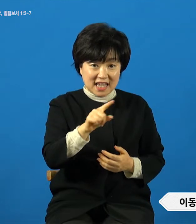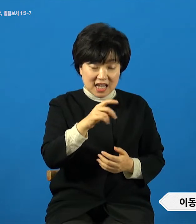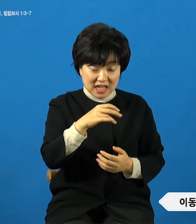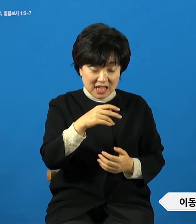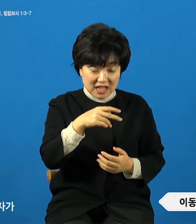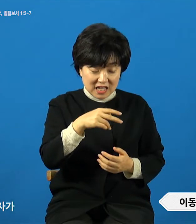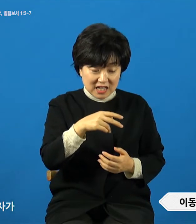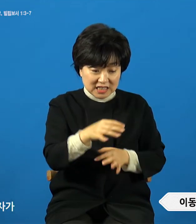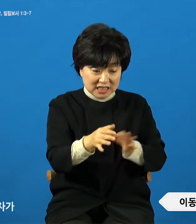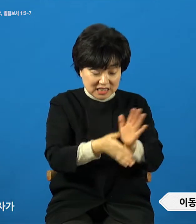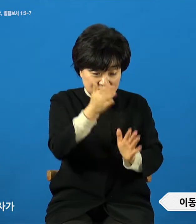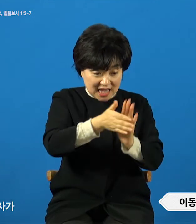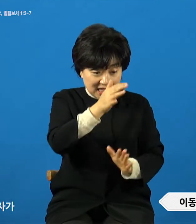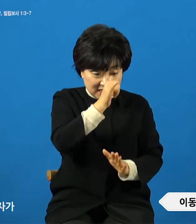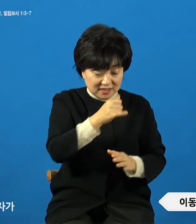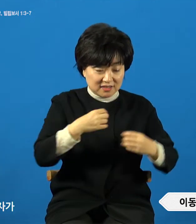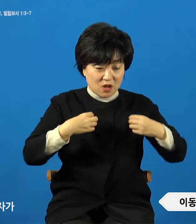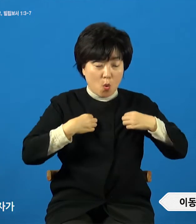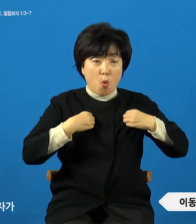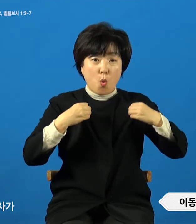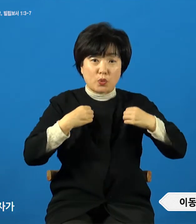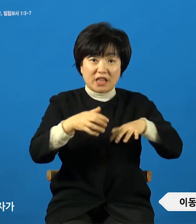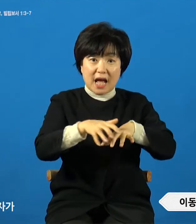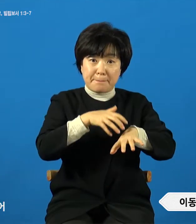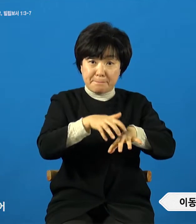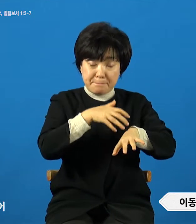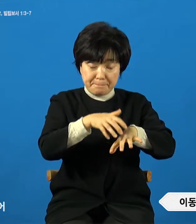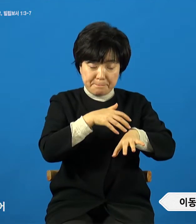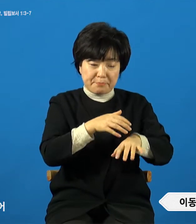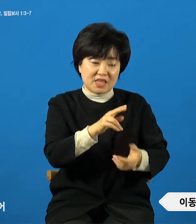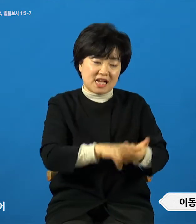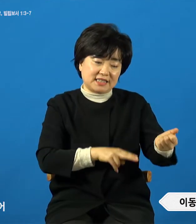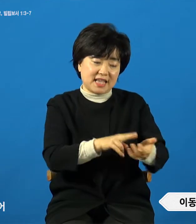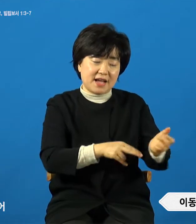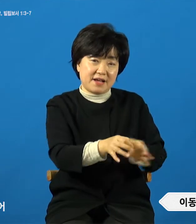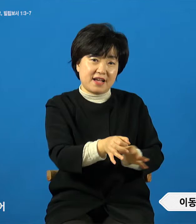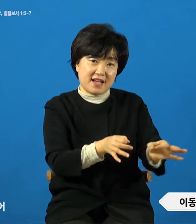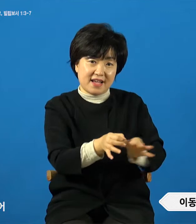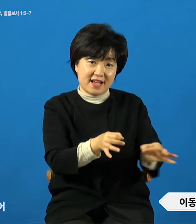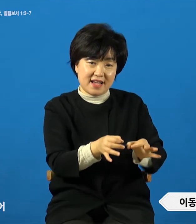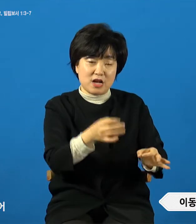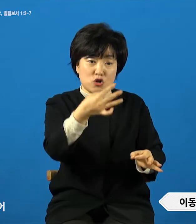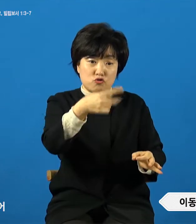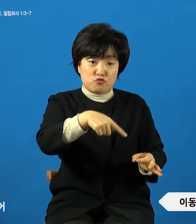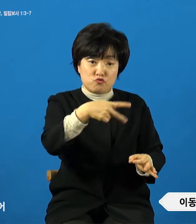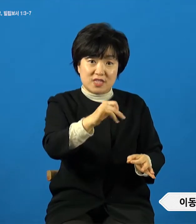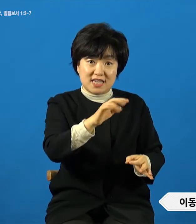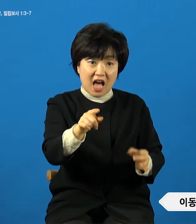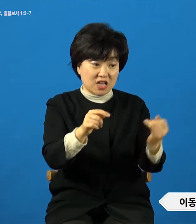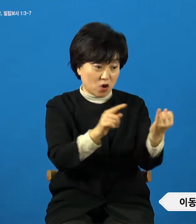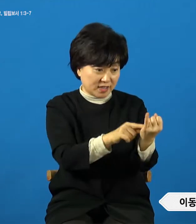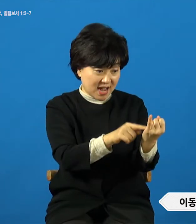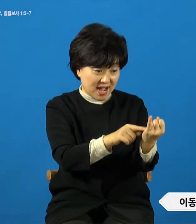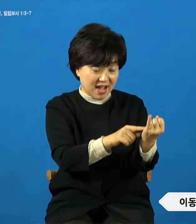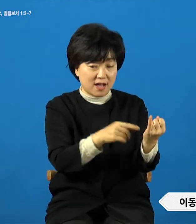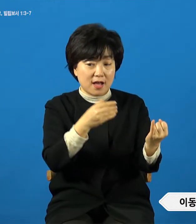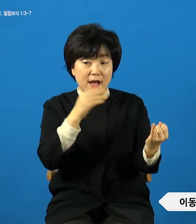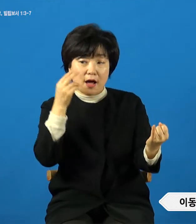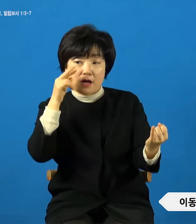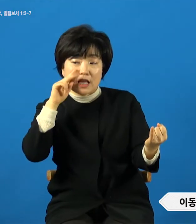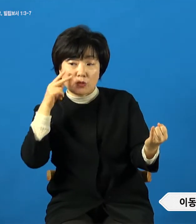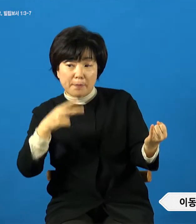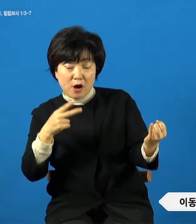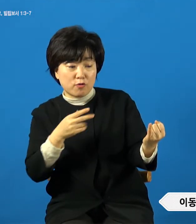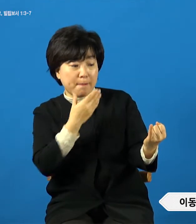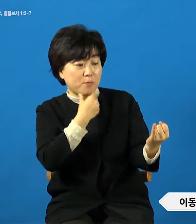옷감 장사로서 하나님을 섬기는 누디아라는 한 여자가 말을 듣고 있을 때 주께서 그 마음을 열어 바울의 말을